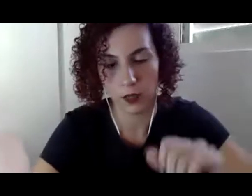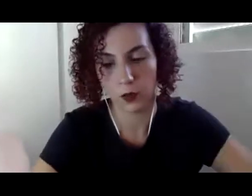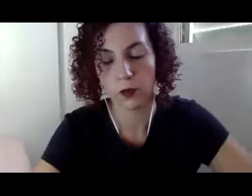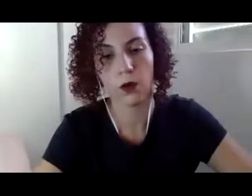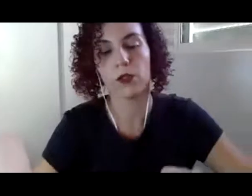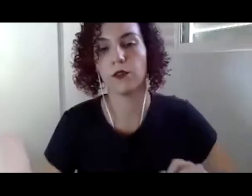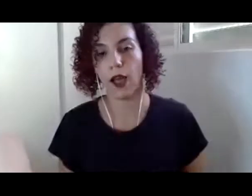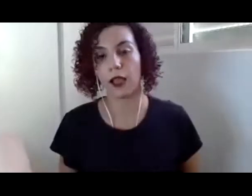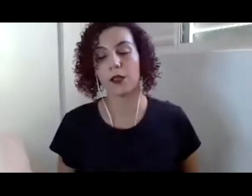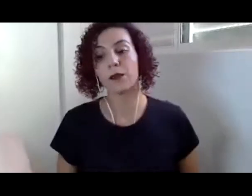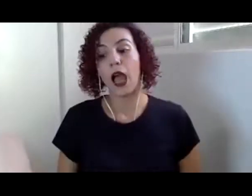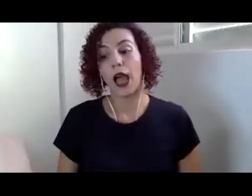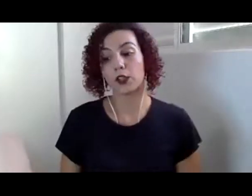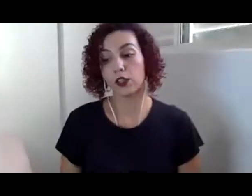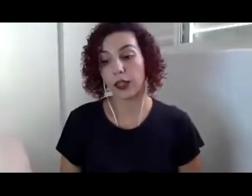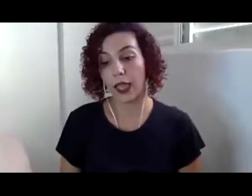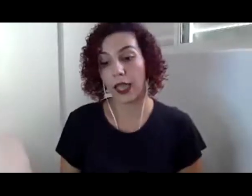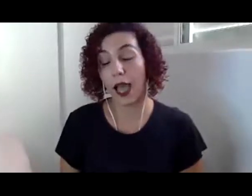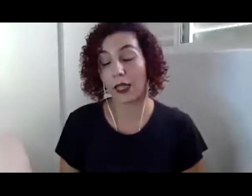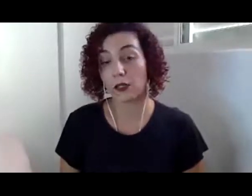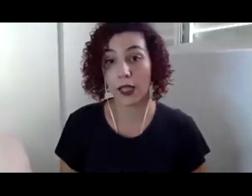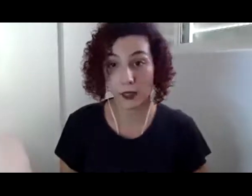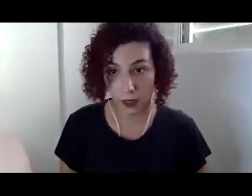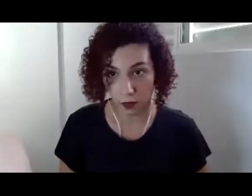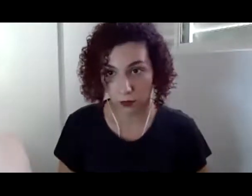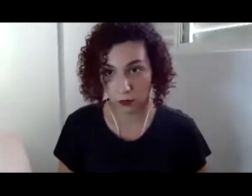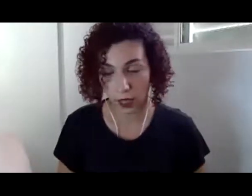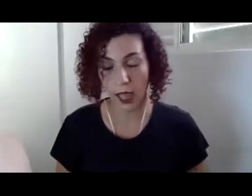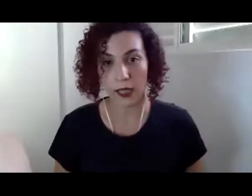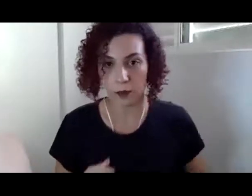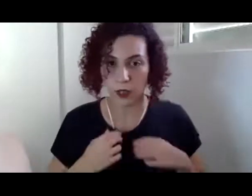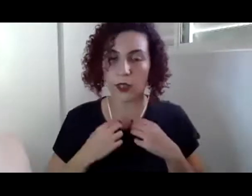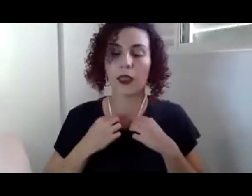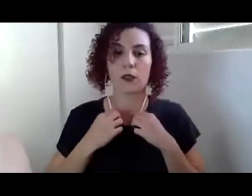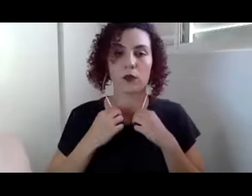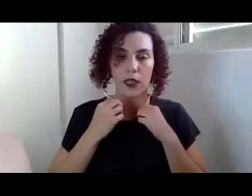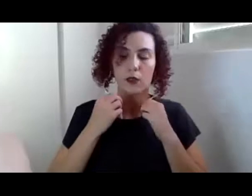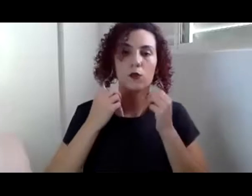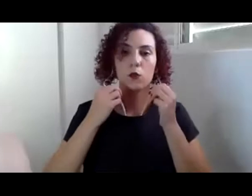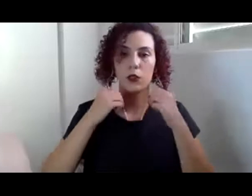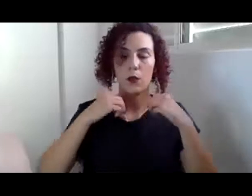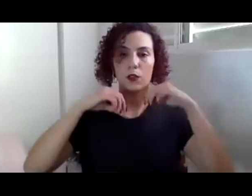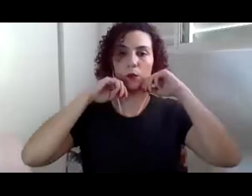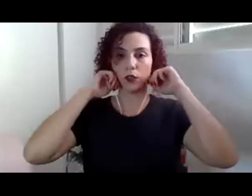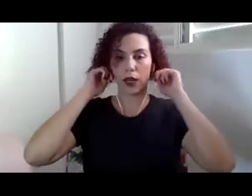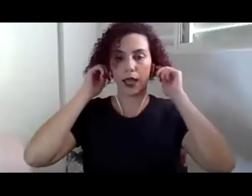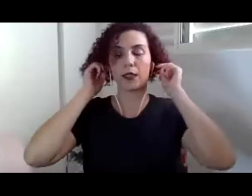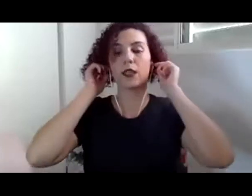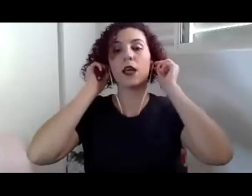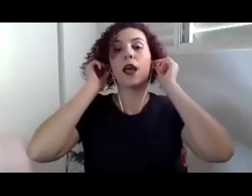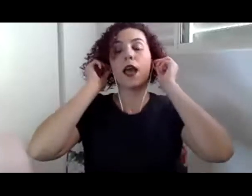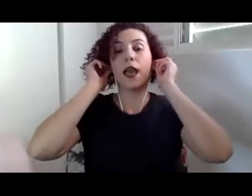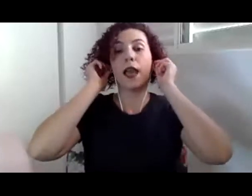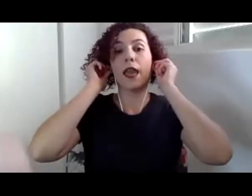FENES, assim, como se fala. A gente tem a associação, né, a ASMIG, que é a Associação de Surdos também de Minas